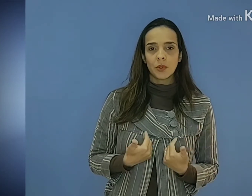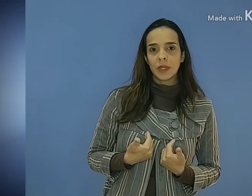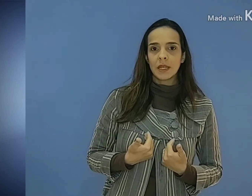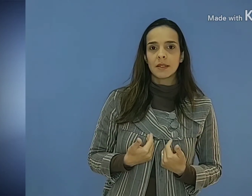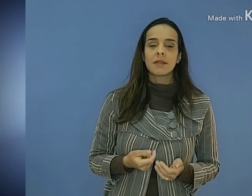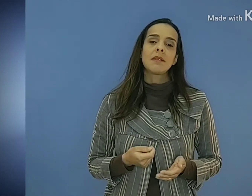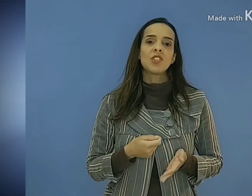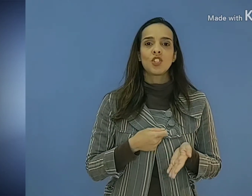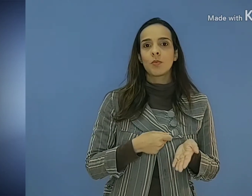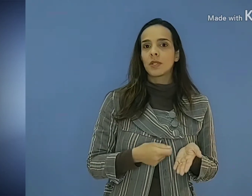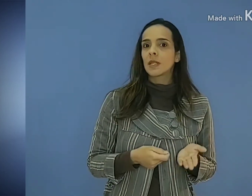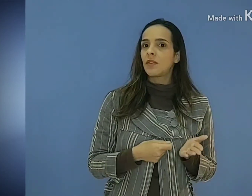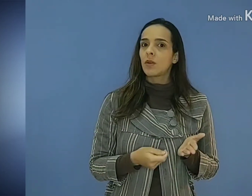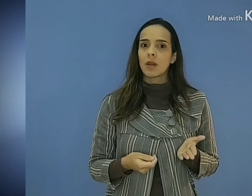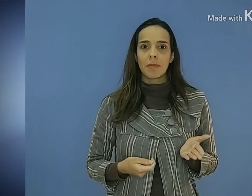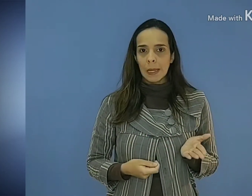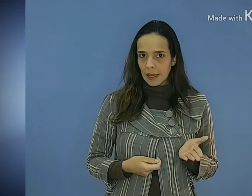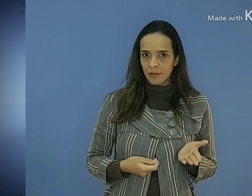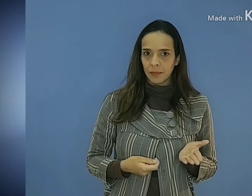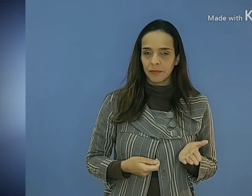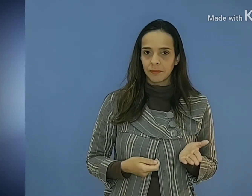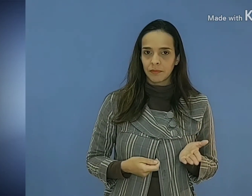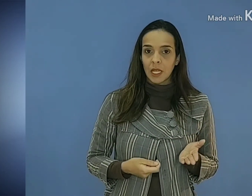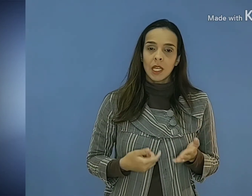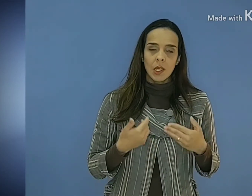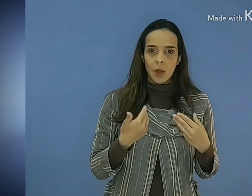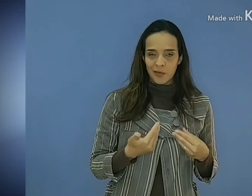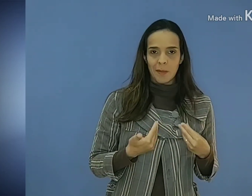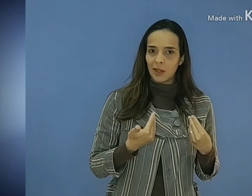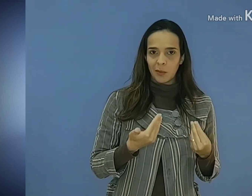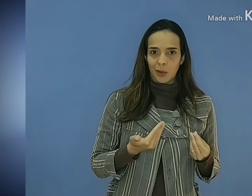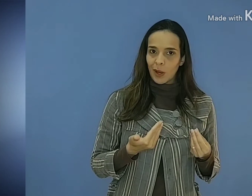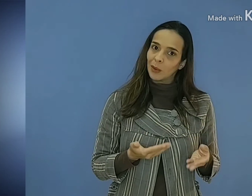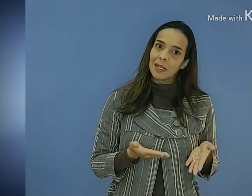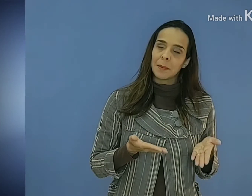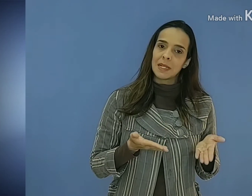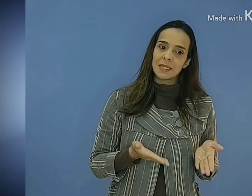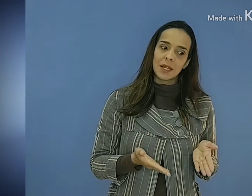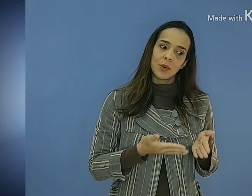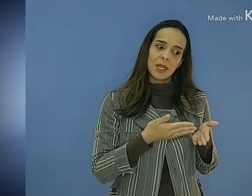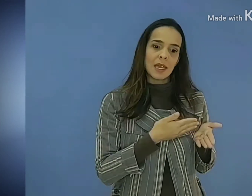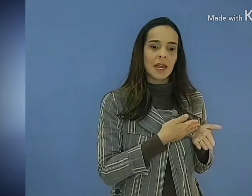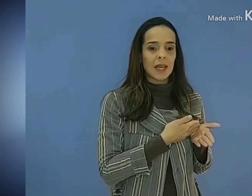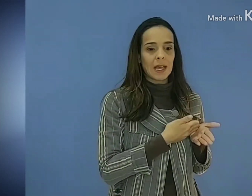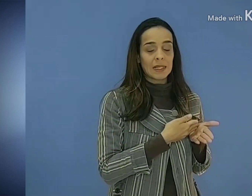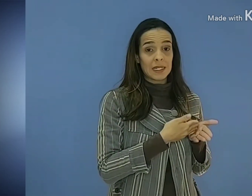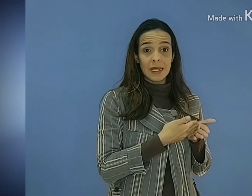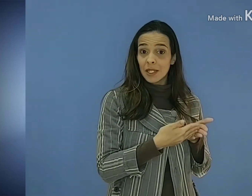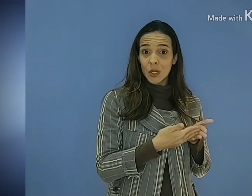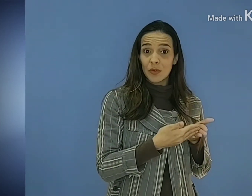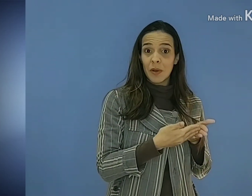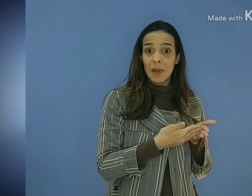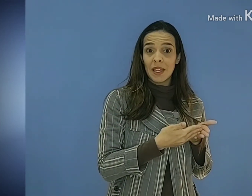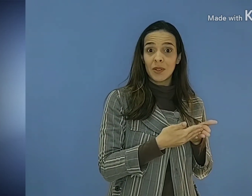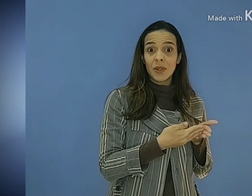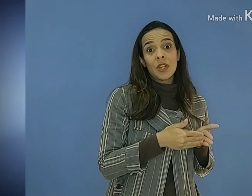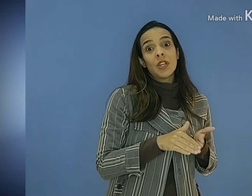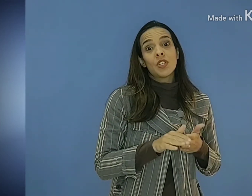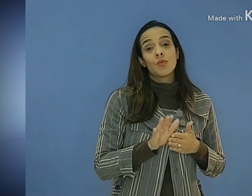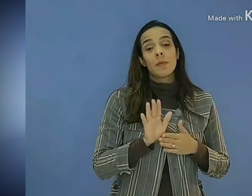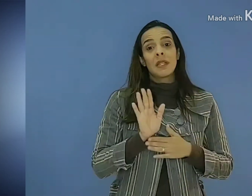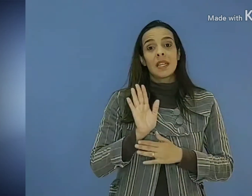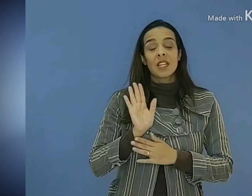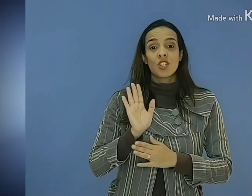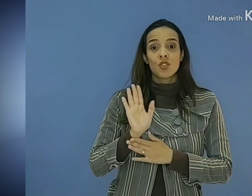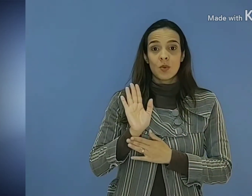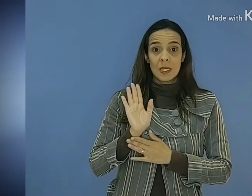temos o português, que a gente pode escrever qualquer palavra. E o alfabeto manual nada mais é do que as letras do alfabeto